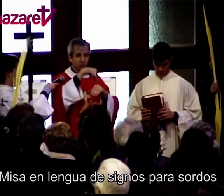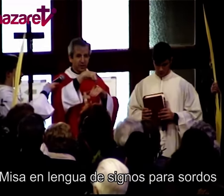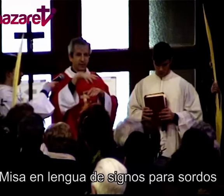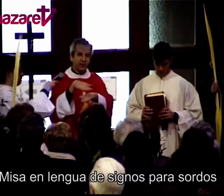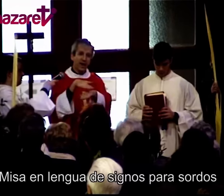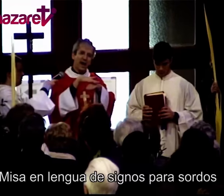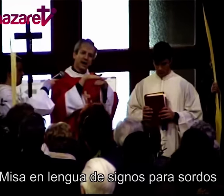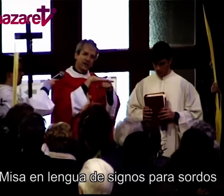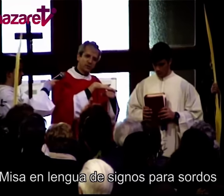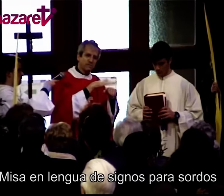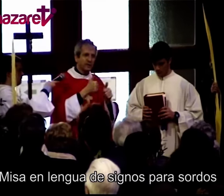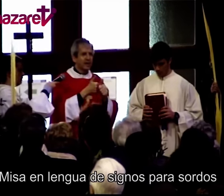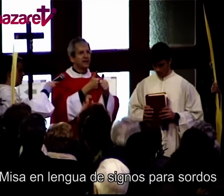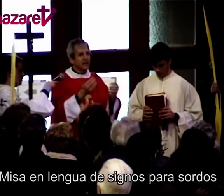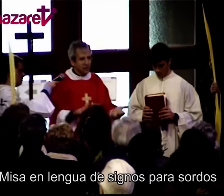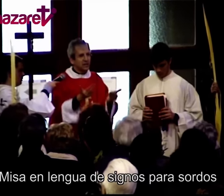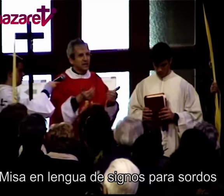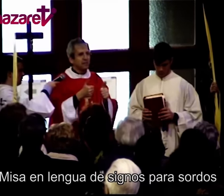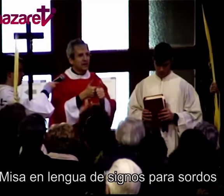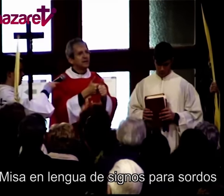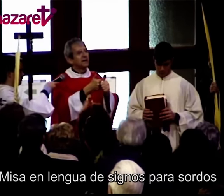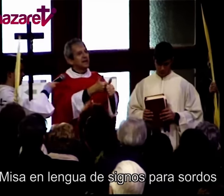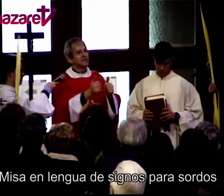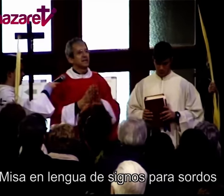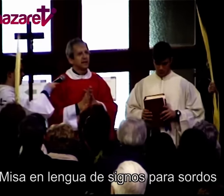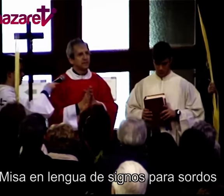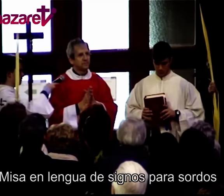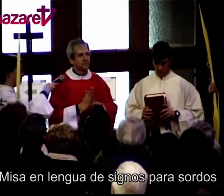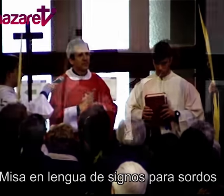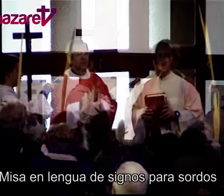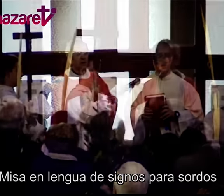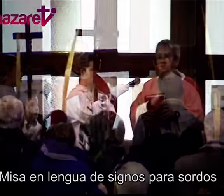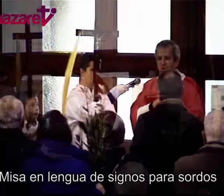y resurrección al que nos invita y nos anima a seguirle.